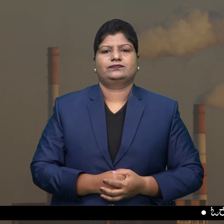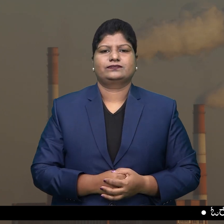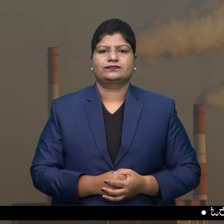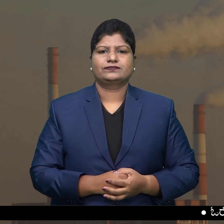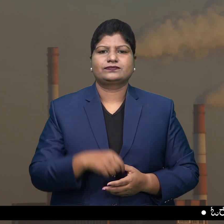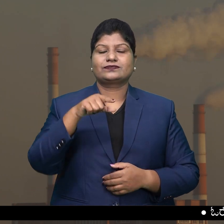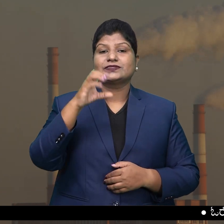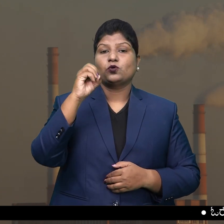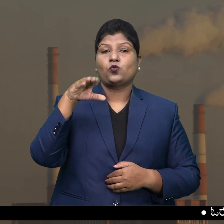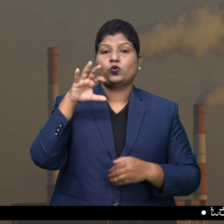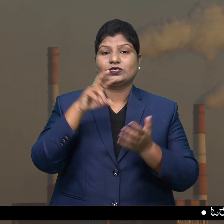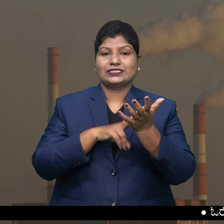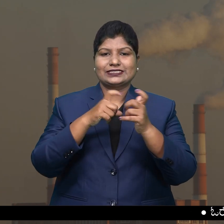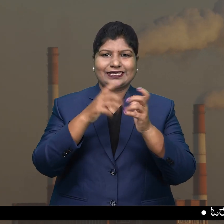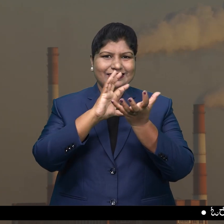ಓಝೋನ್ ಸವಕಳಿ,